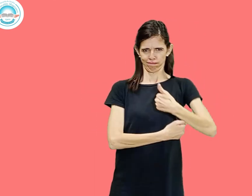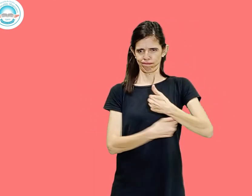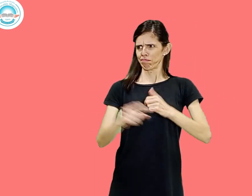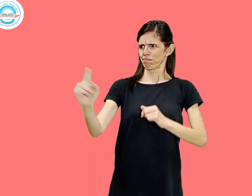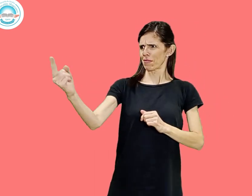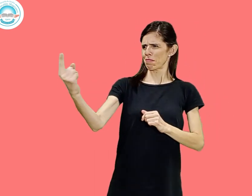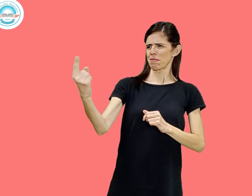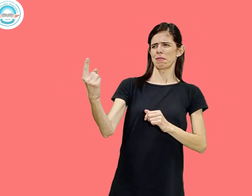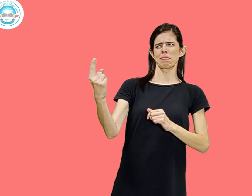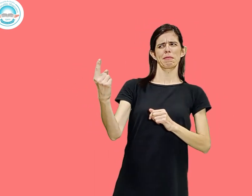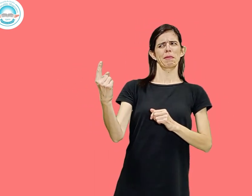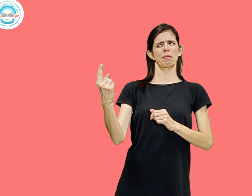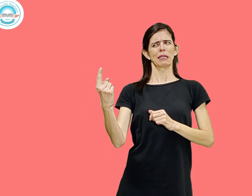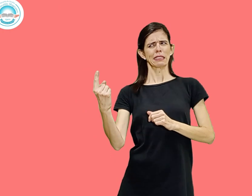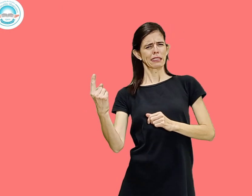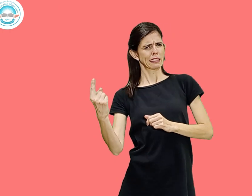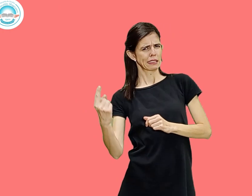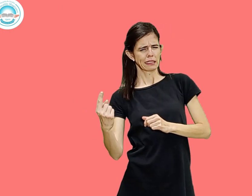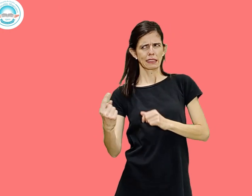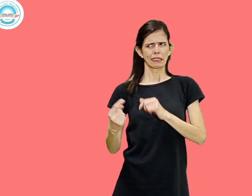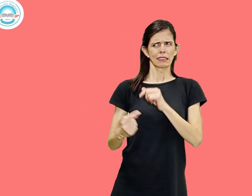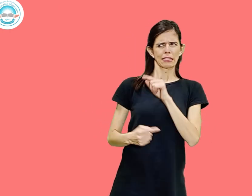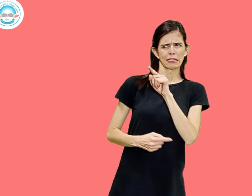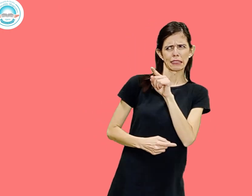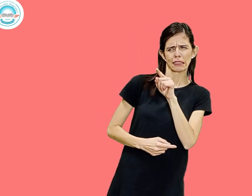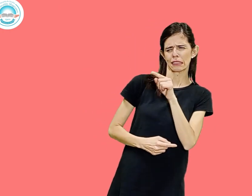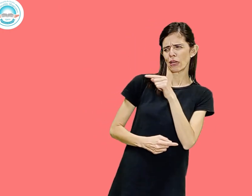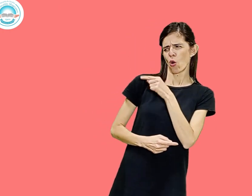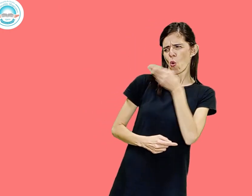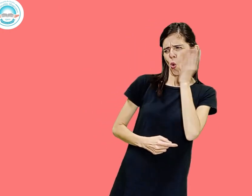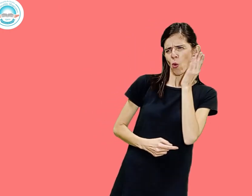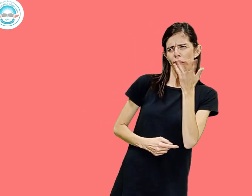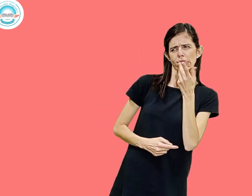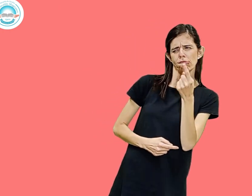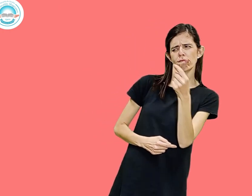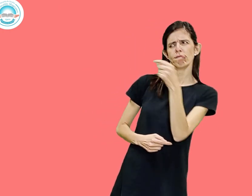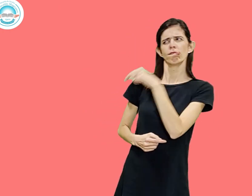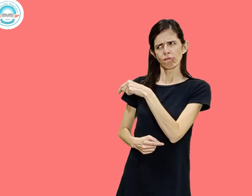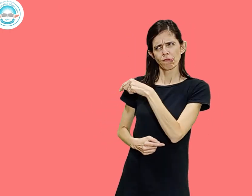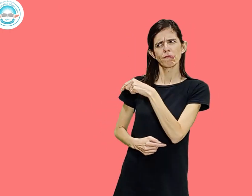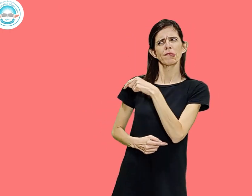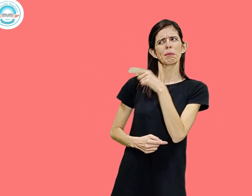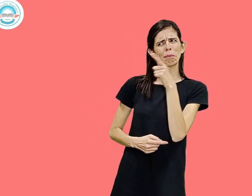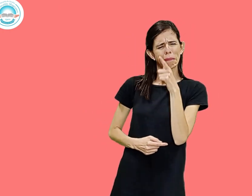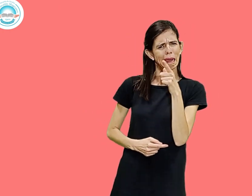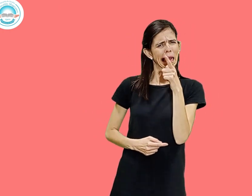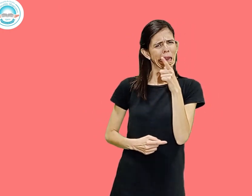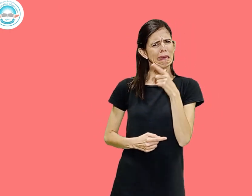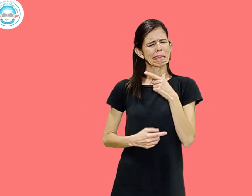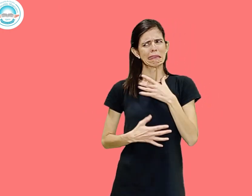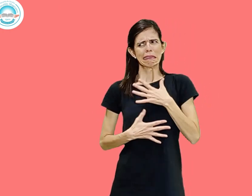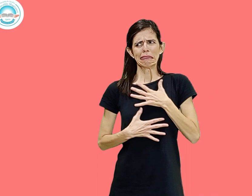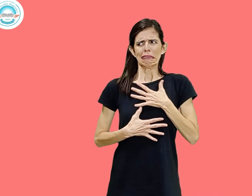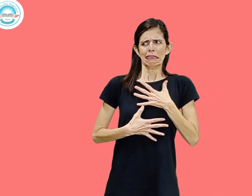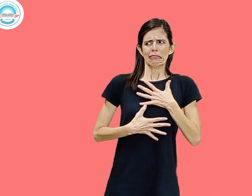yendo dije y vi a Juana que se acercaba con su patineta me parecía que a